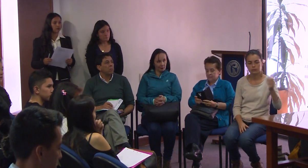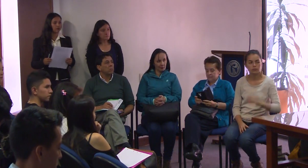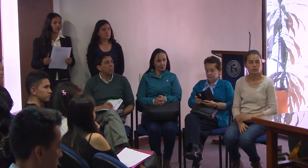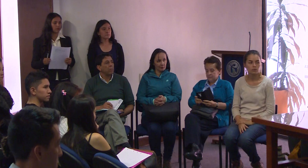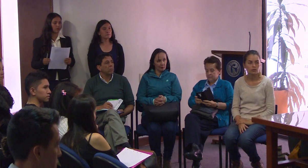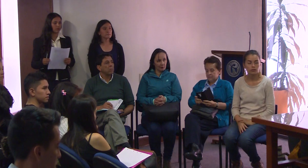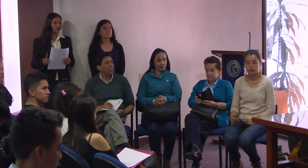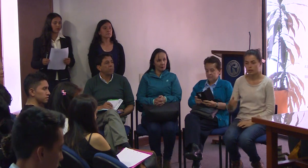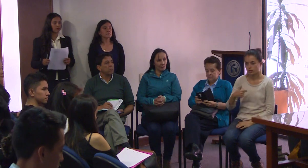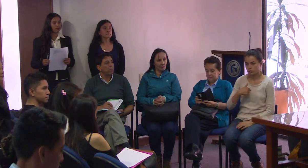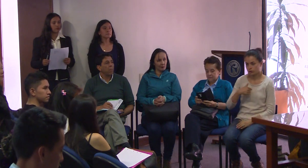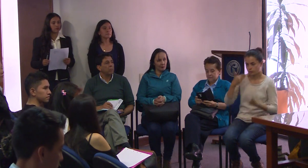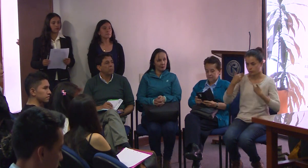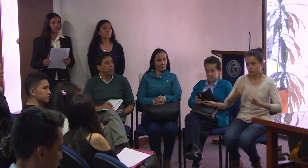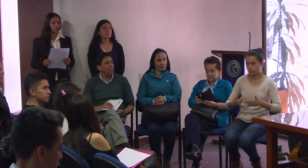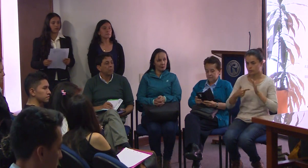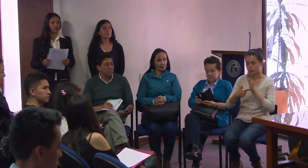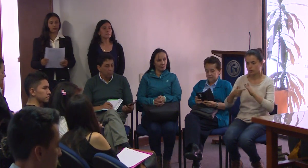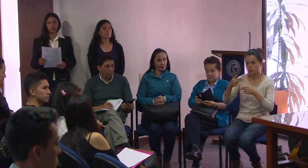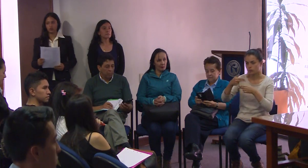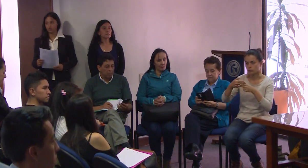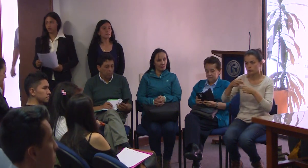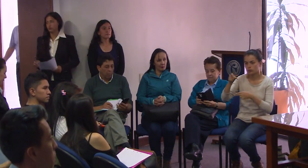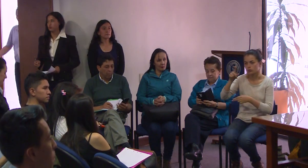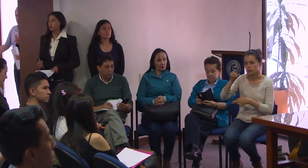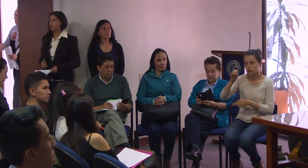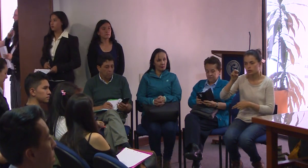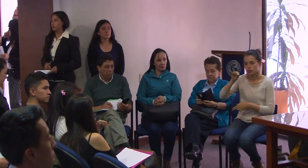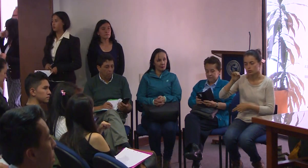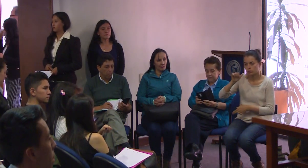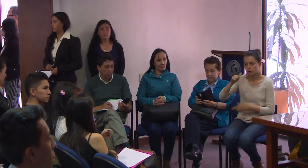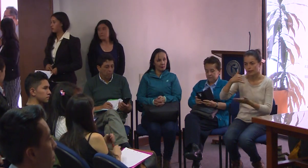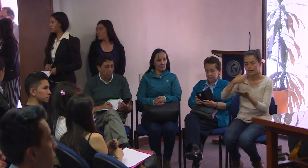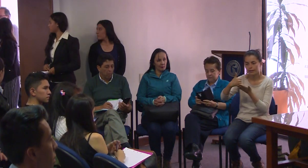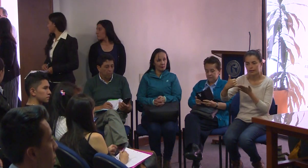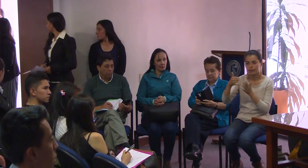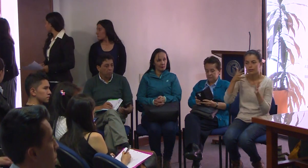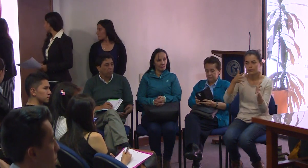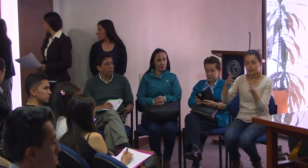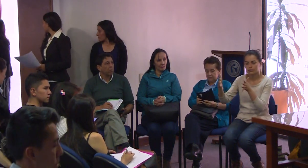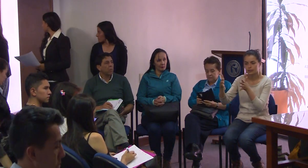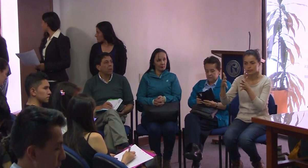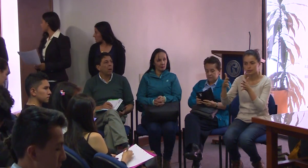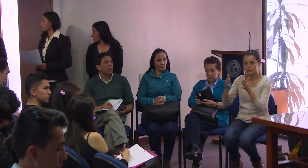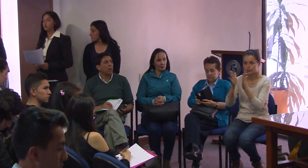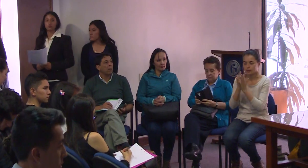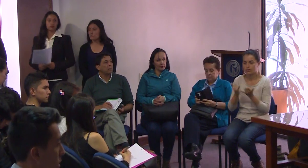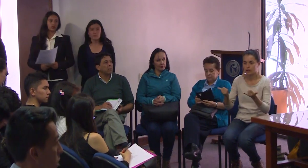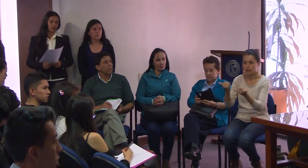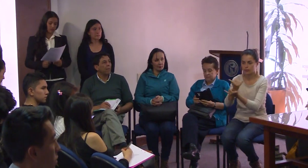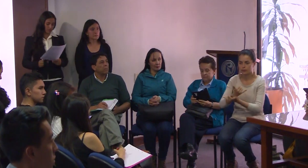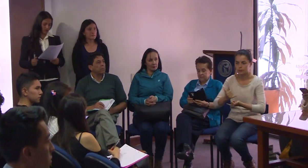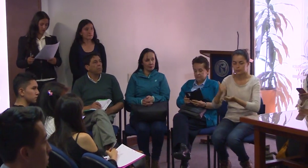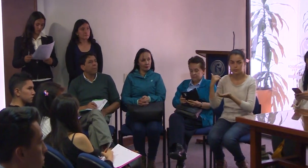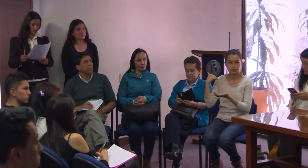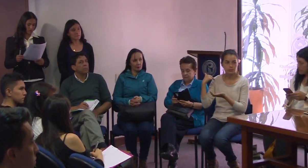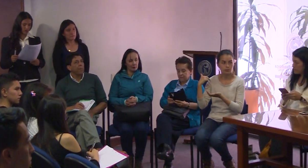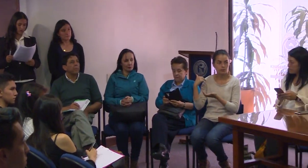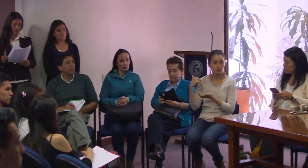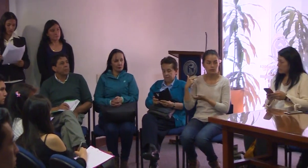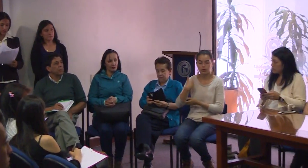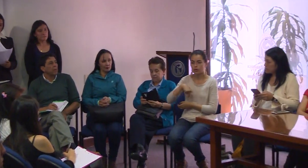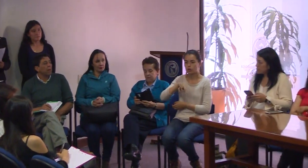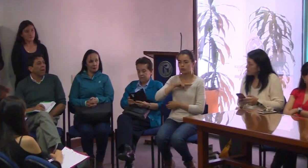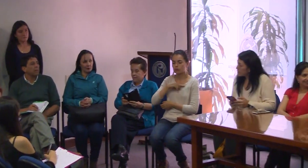Soy Sonia Martínez, de la línea Biología, Enseñanza y Realidades. Nosotros, según Edgar Balbuena, somos el grupo